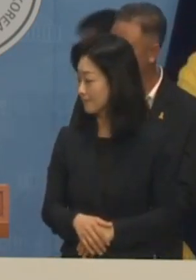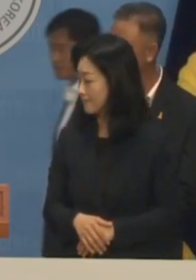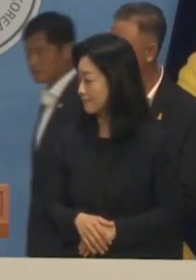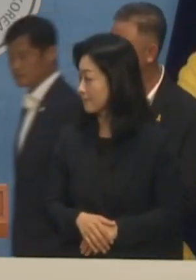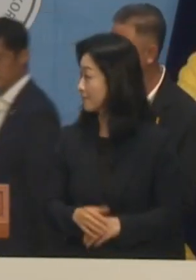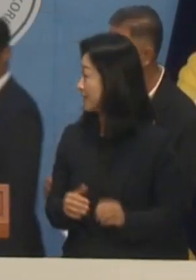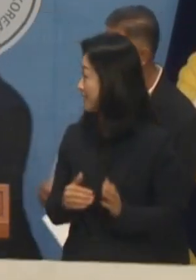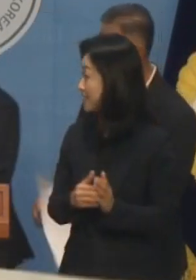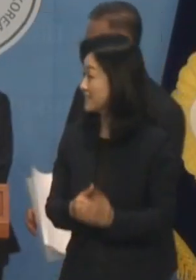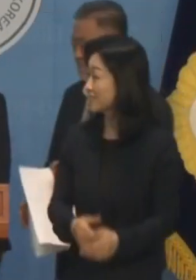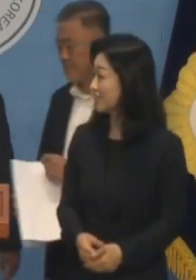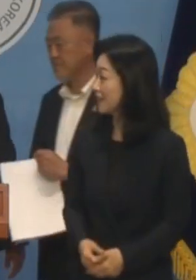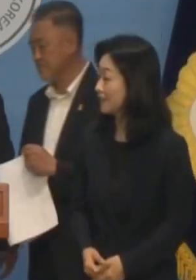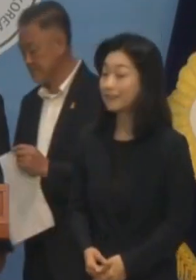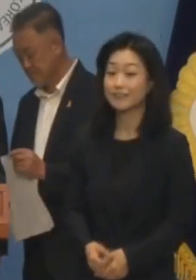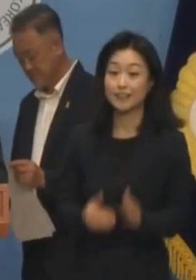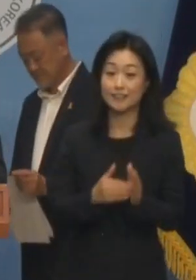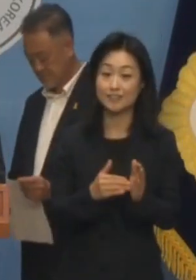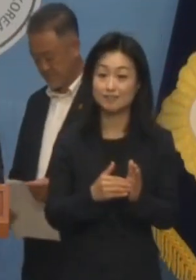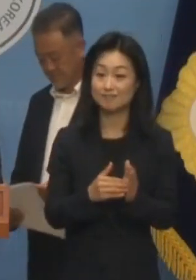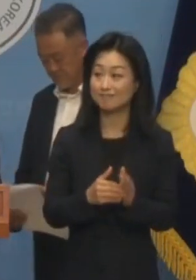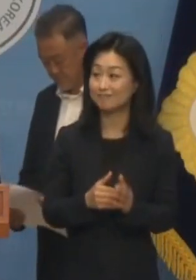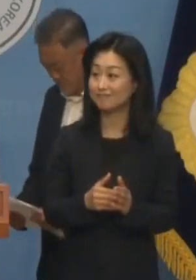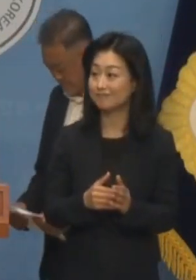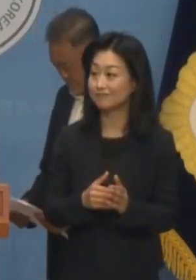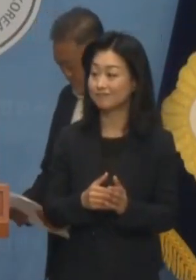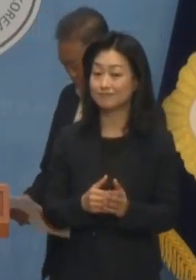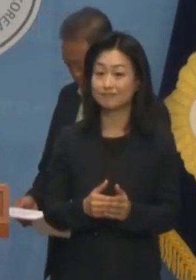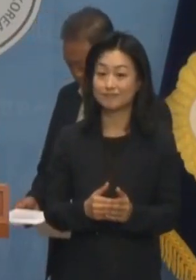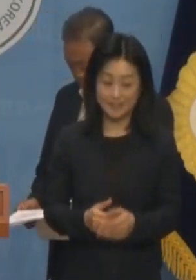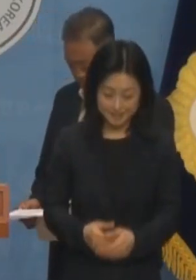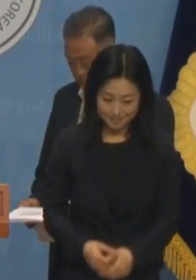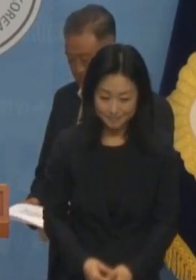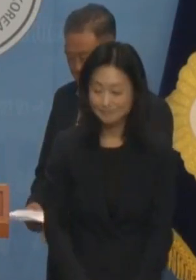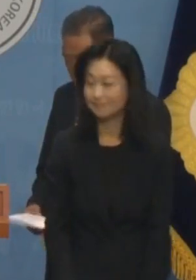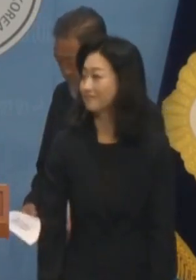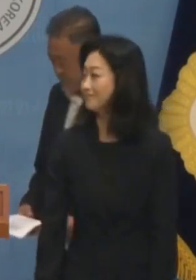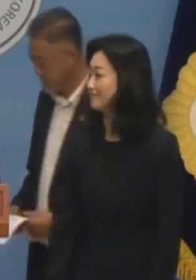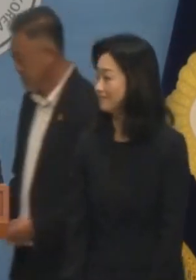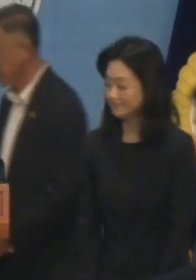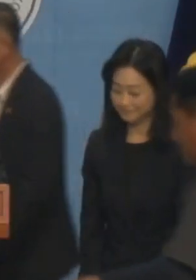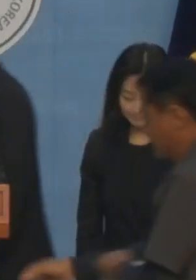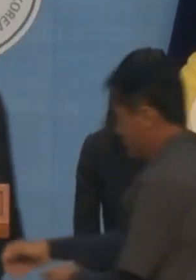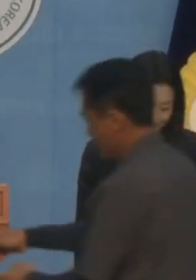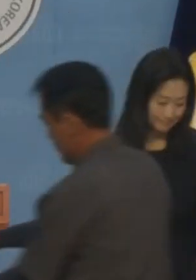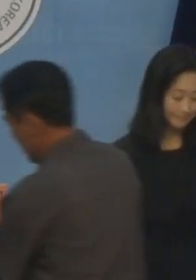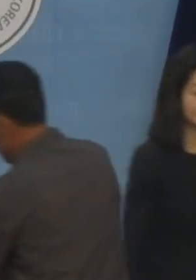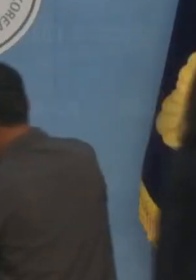네, 그다음 이상 기자회견 마무리하도록 하겠습니다. 고맙습니다.